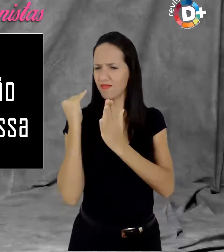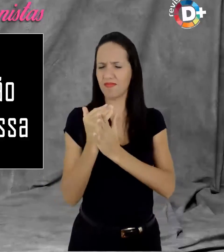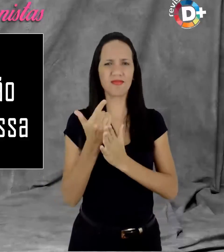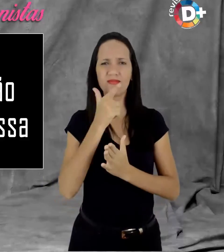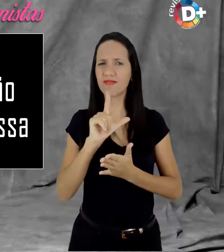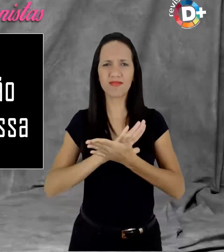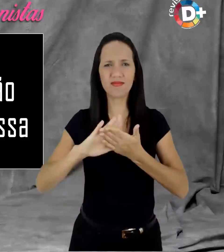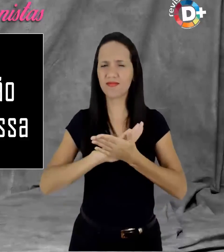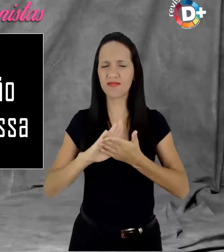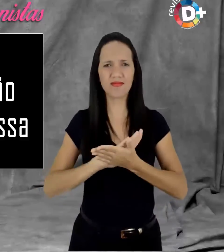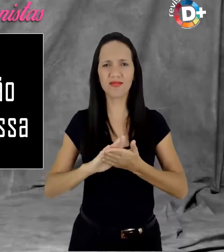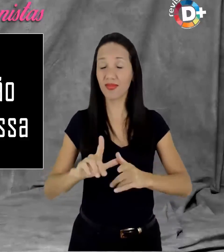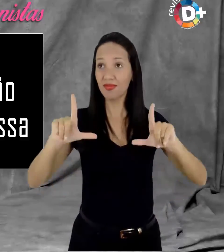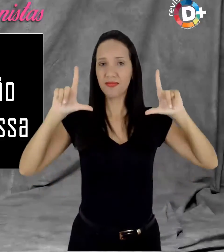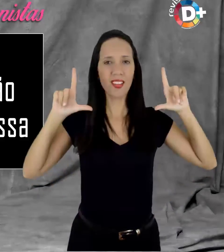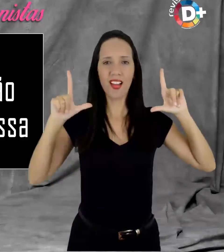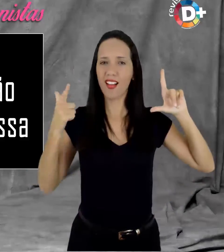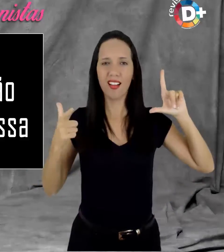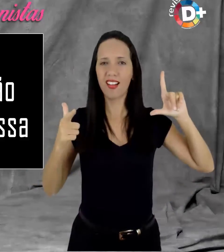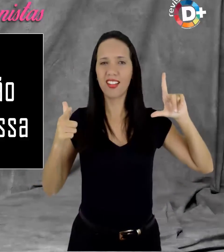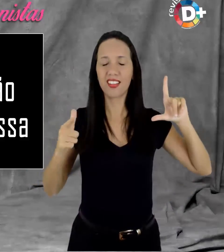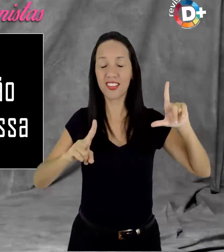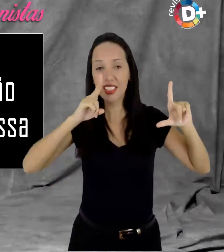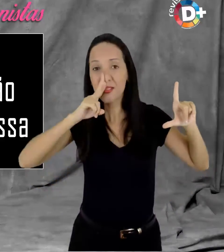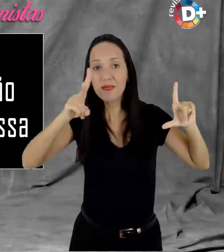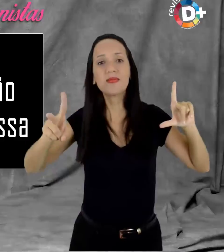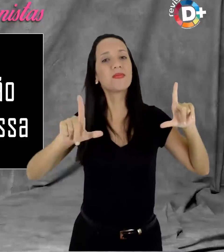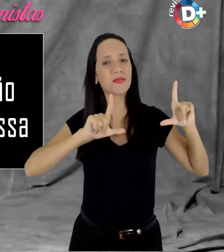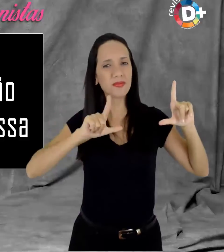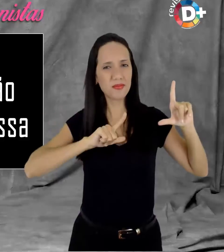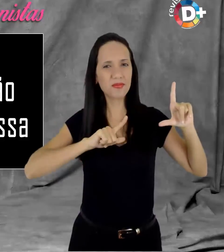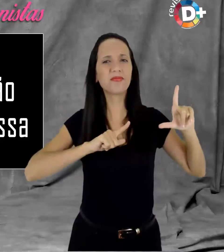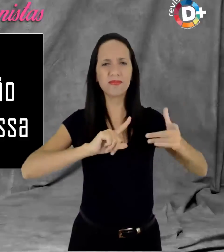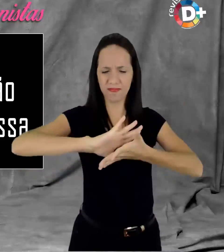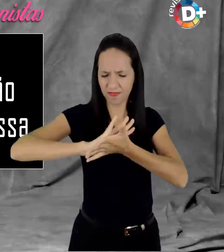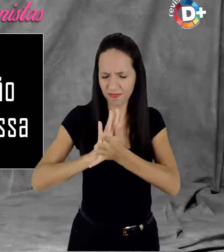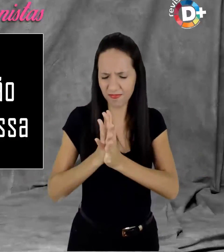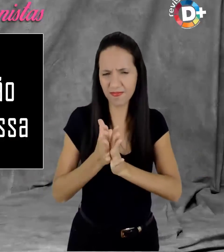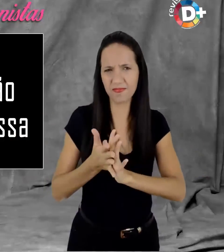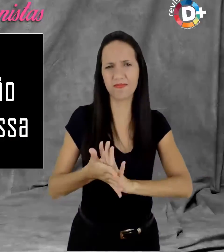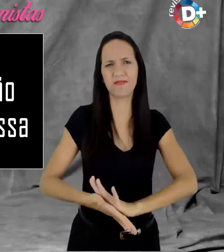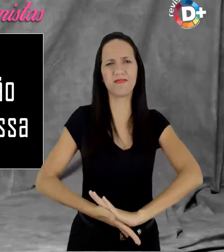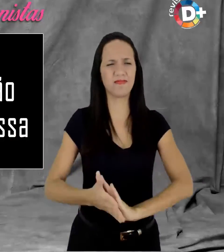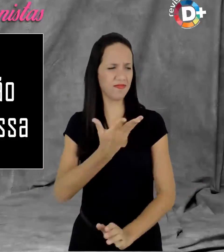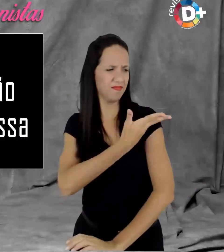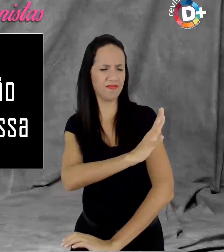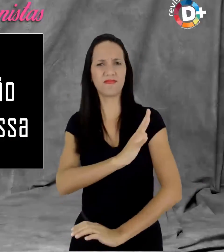da incapacidade, da não realização e, por vezes, da invisibilidade. Tão forte